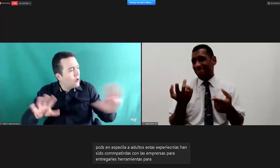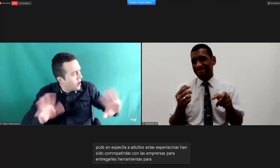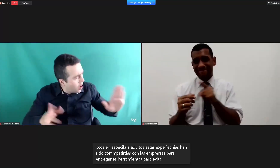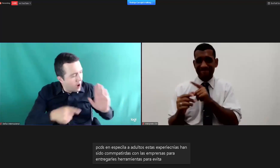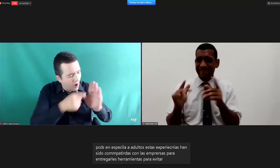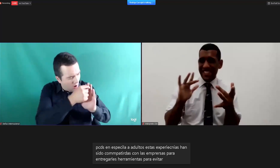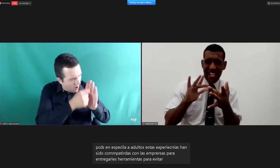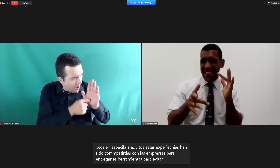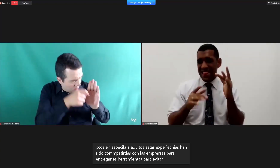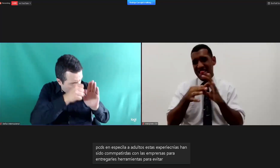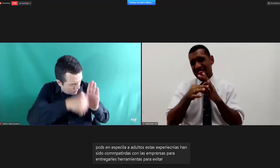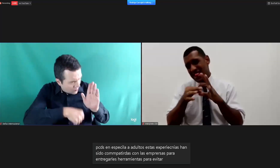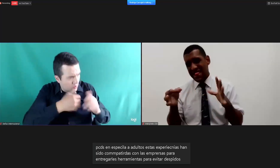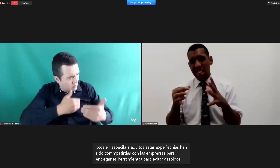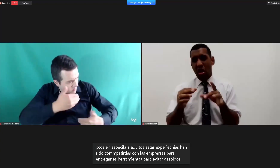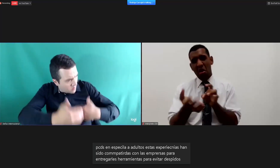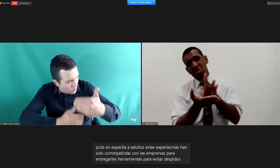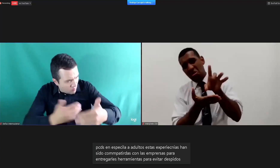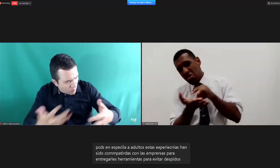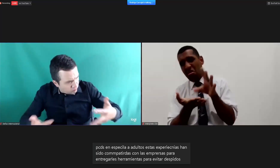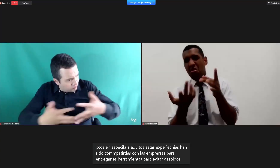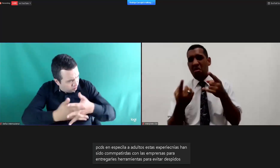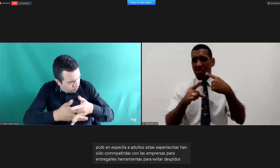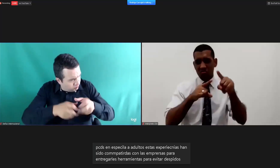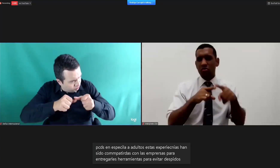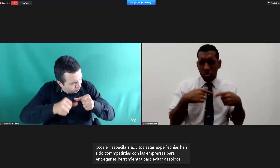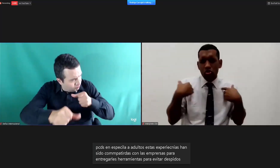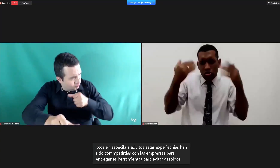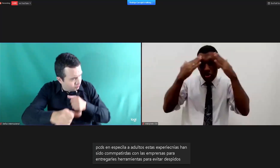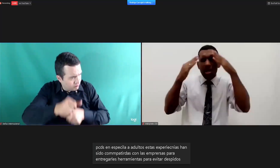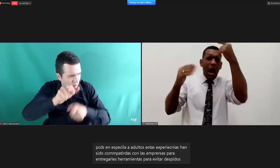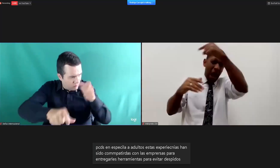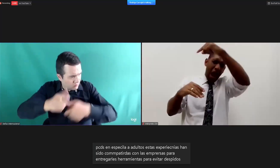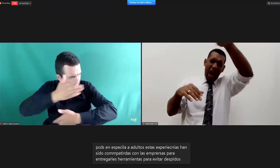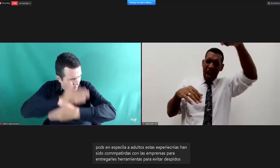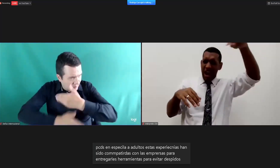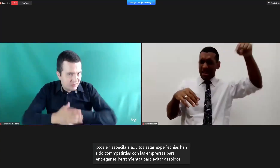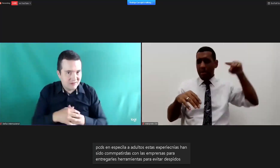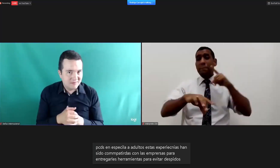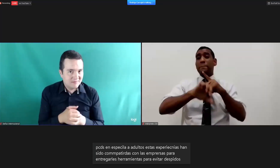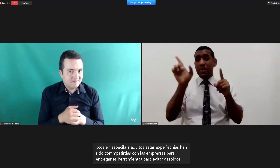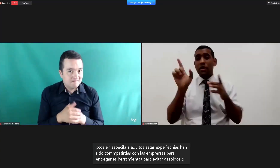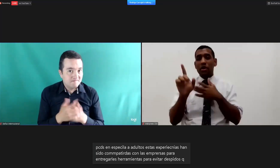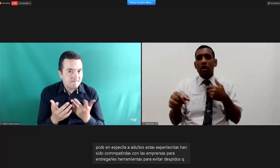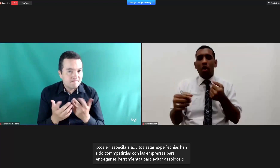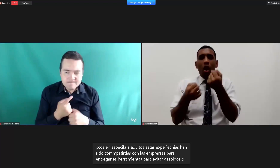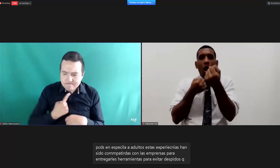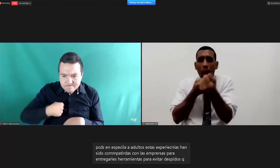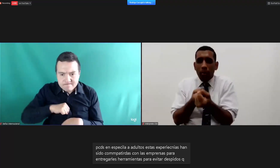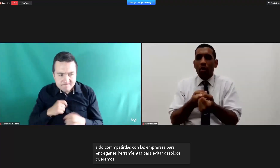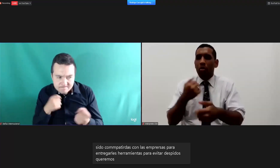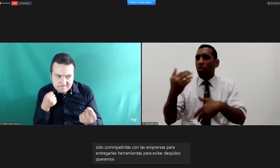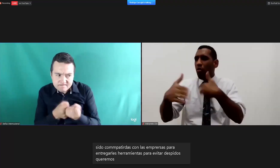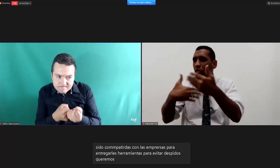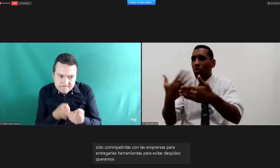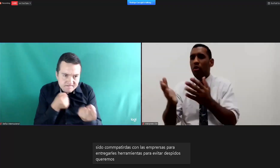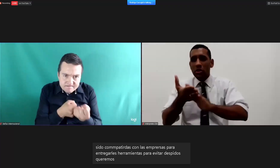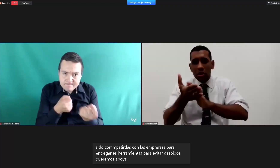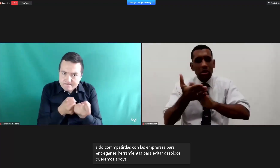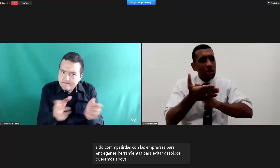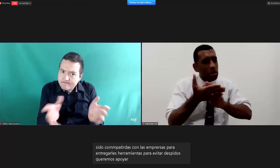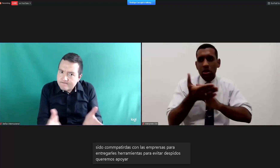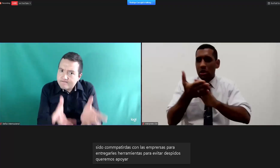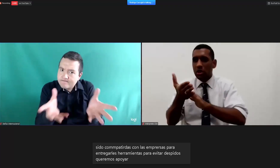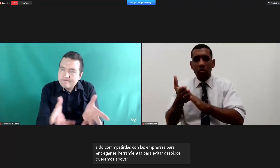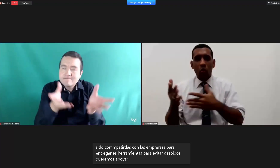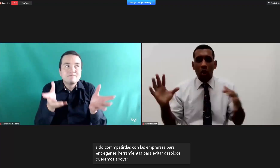que existen, pero de alguna u otra manera queremos apoyarlas. Queremos ser una